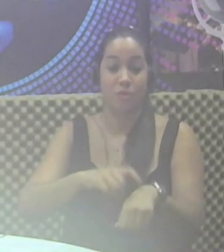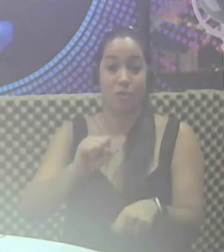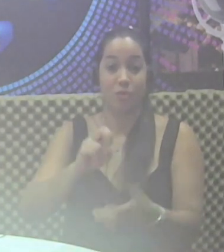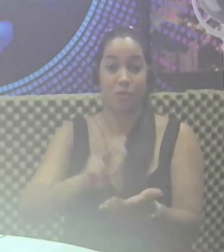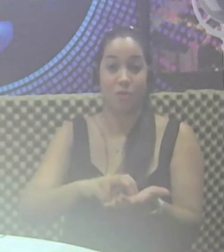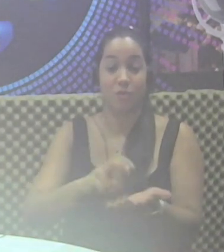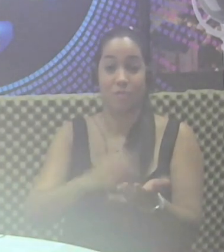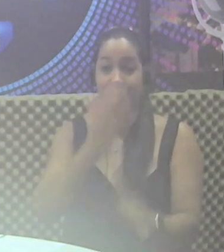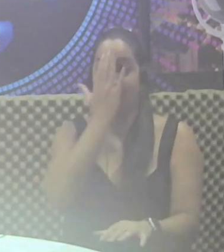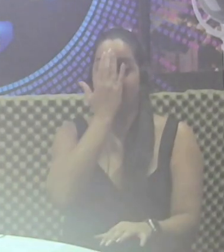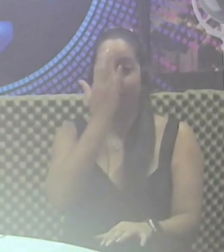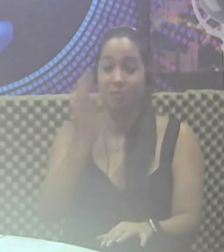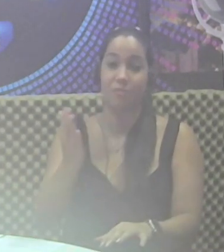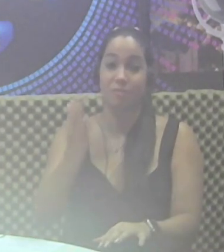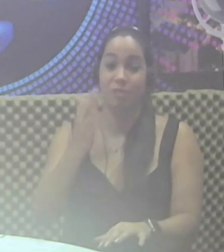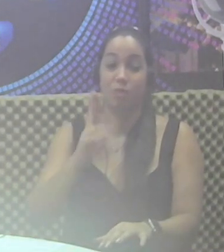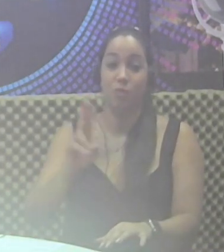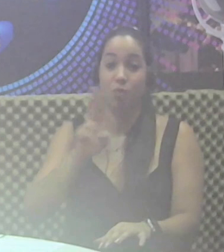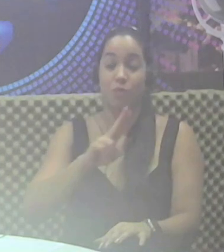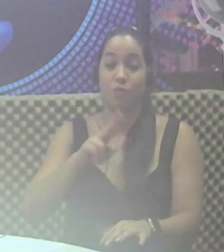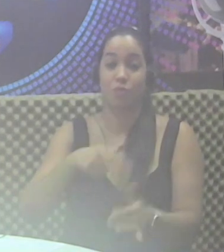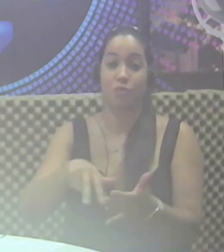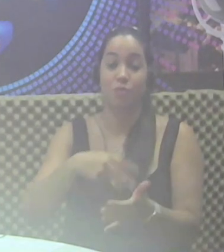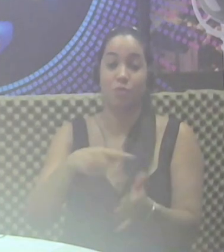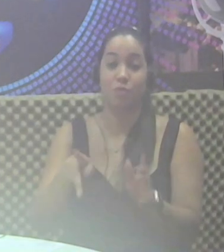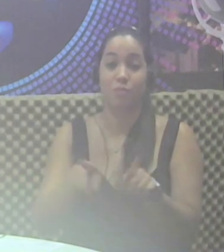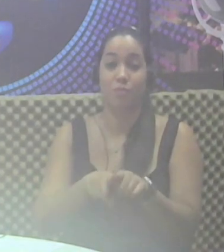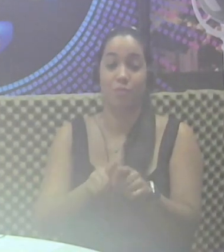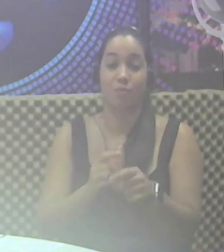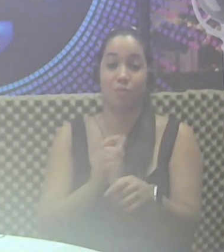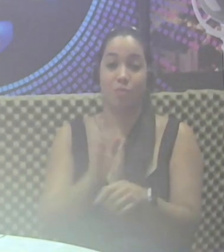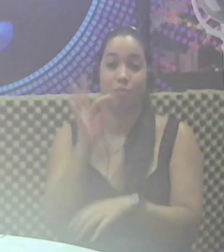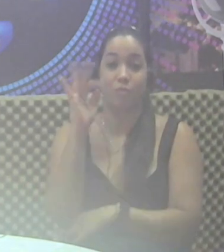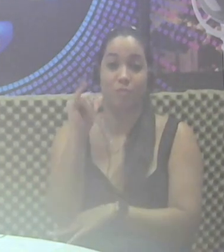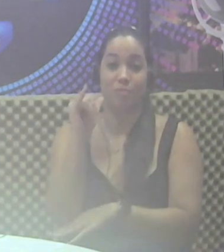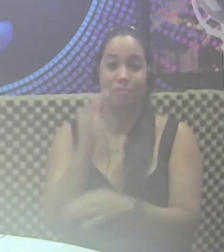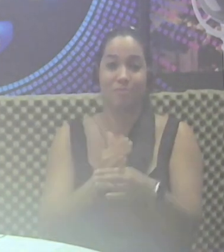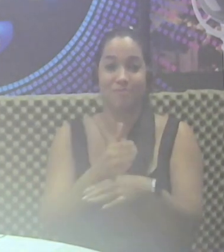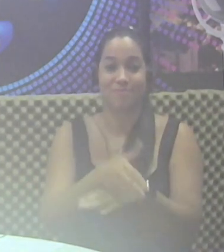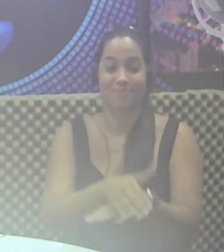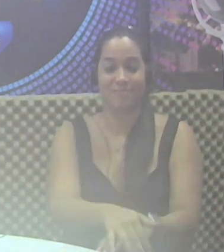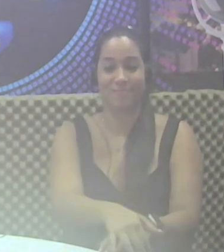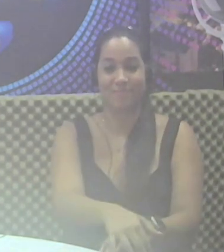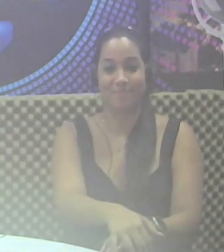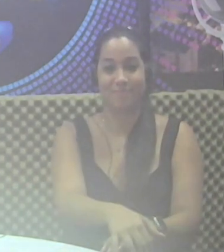em frente ao palco multiuso, próximo à portaria do bairro Tibere.